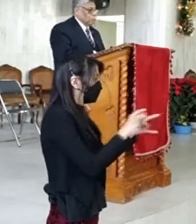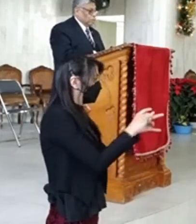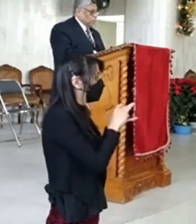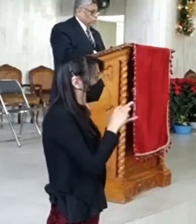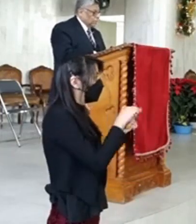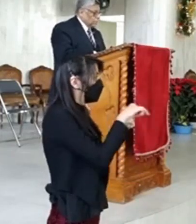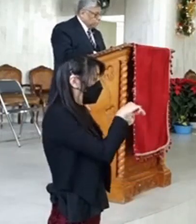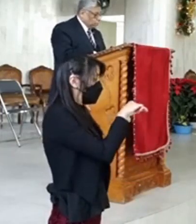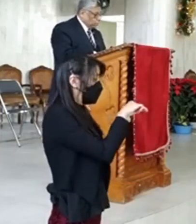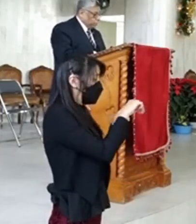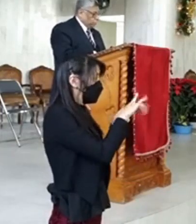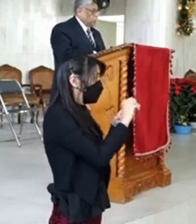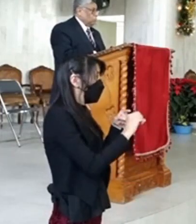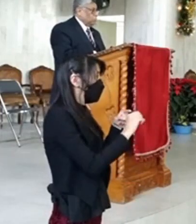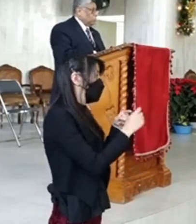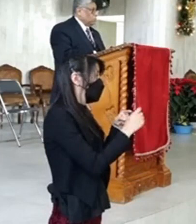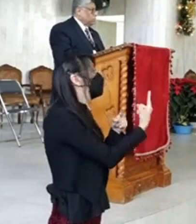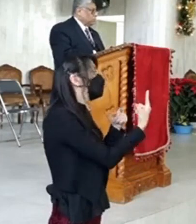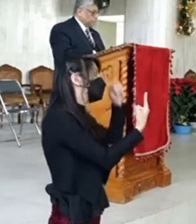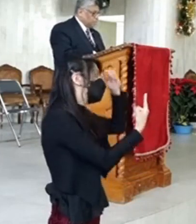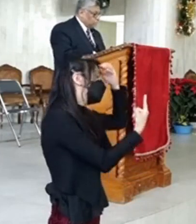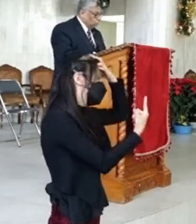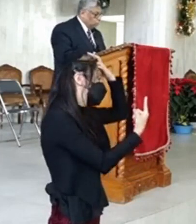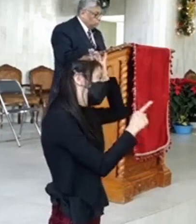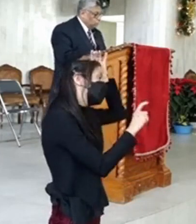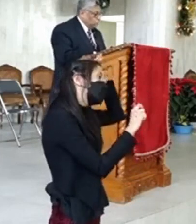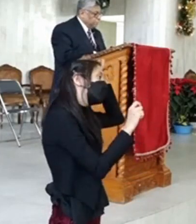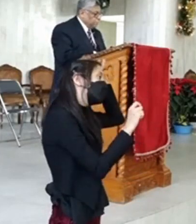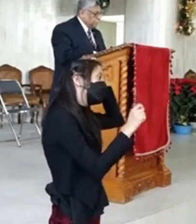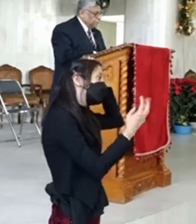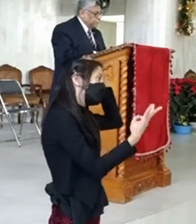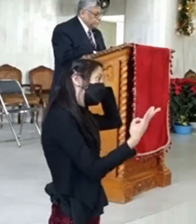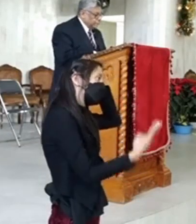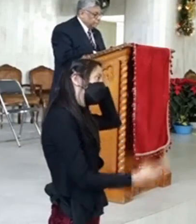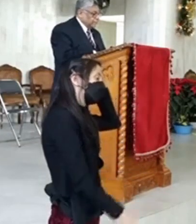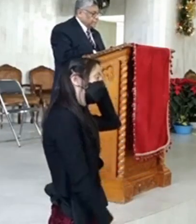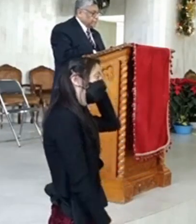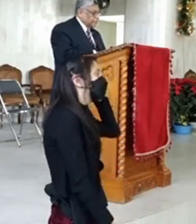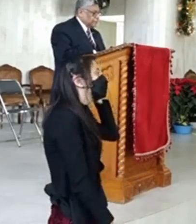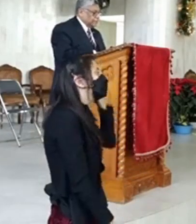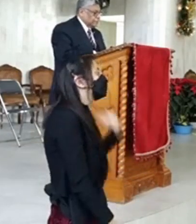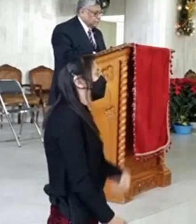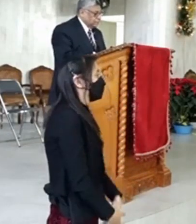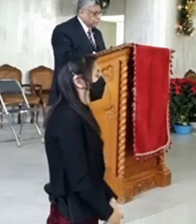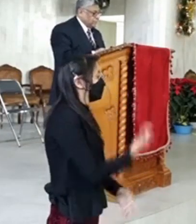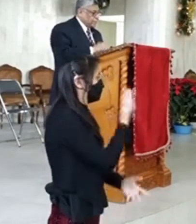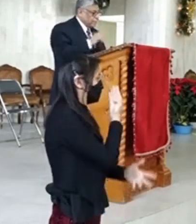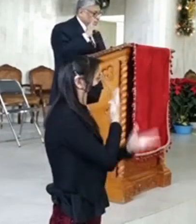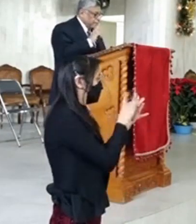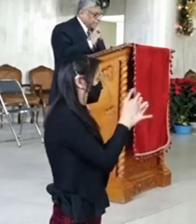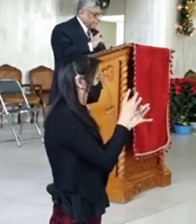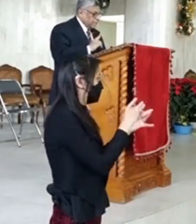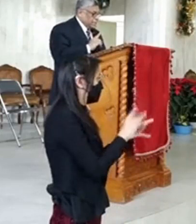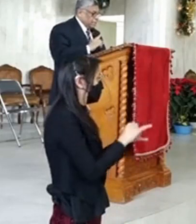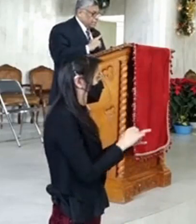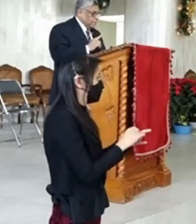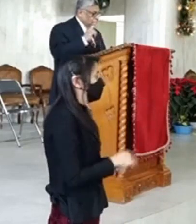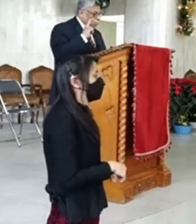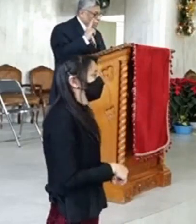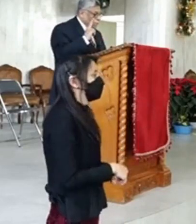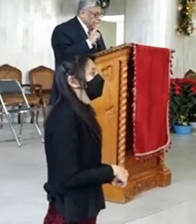Mateo, capítulo primero, versículo 23. Dice así. He